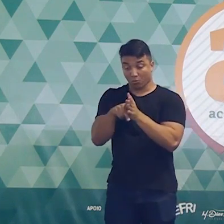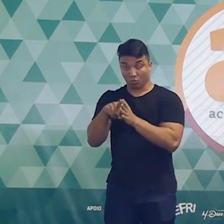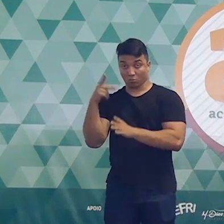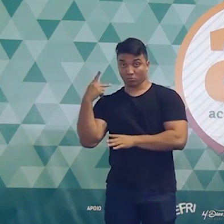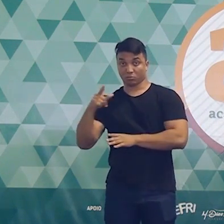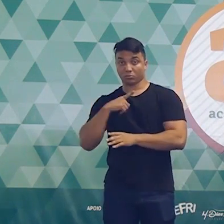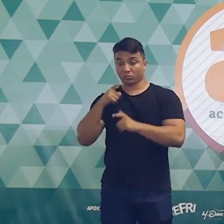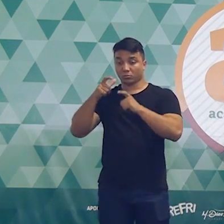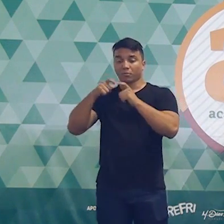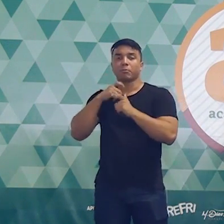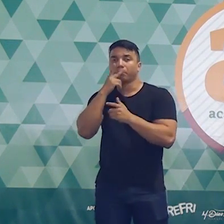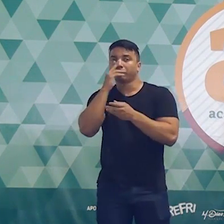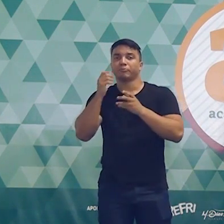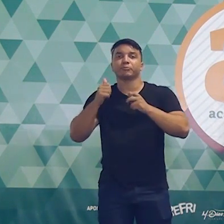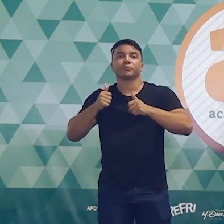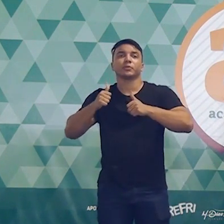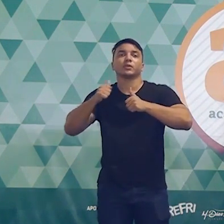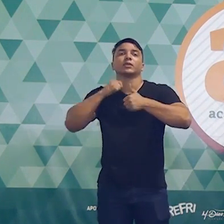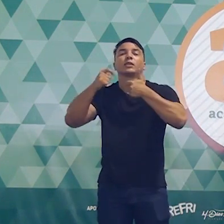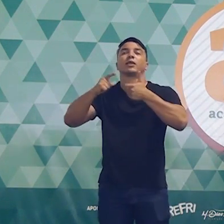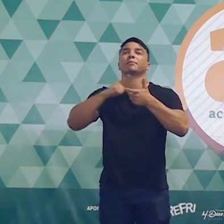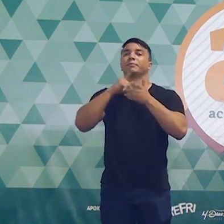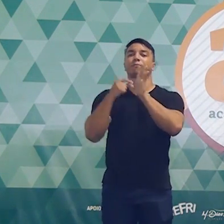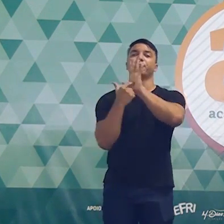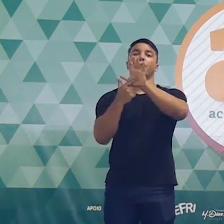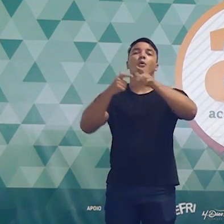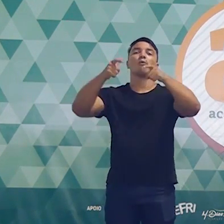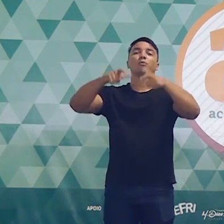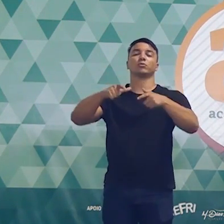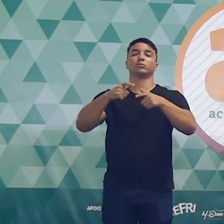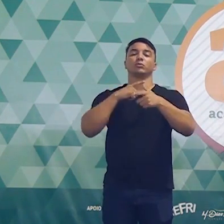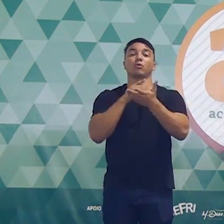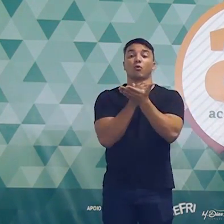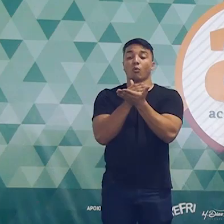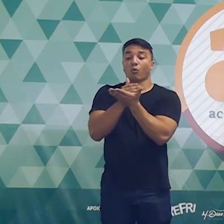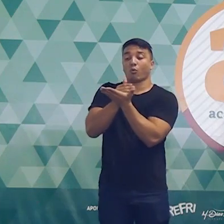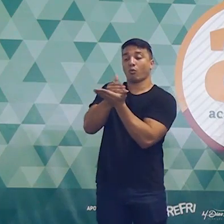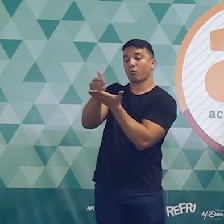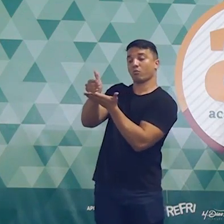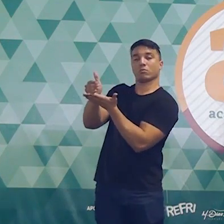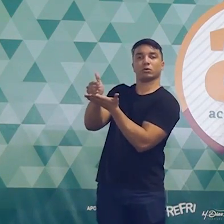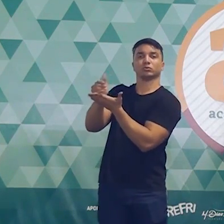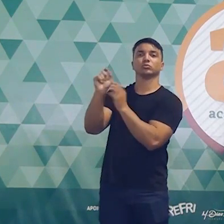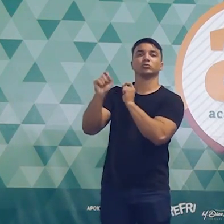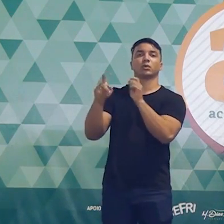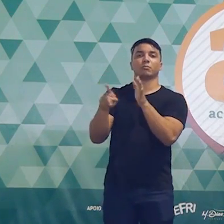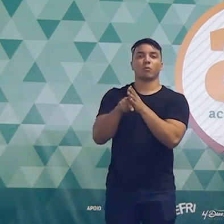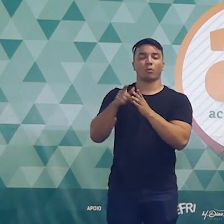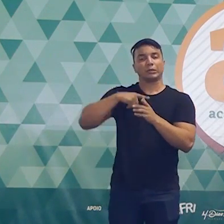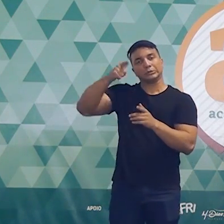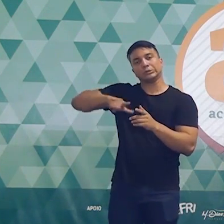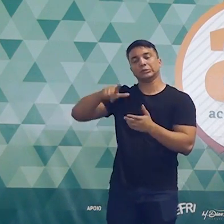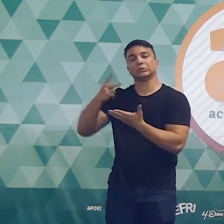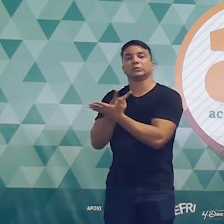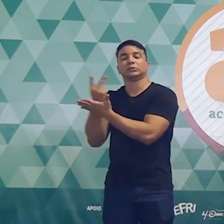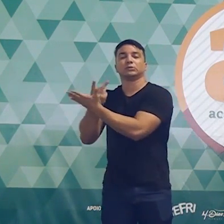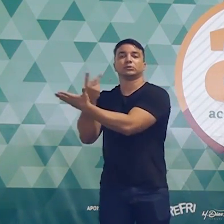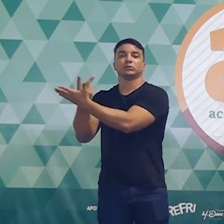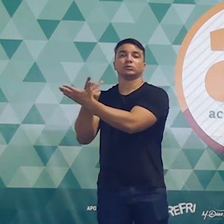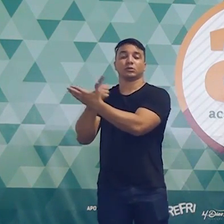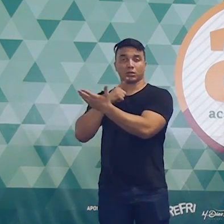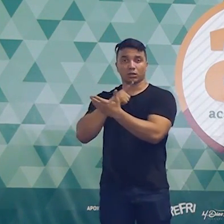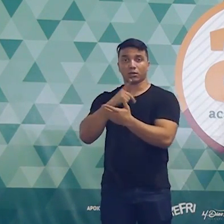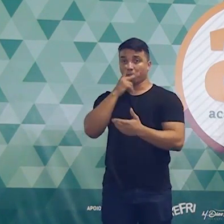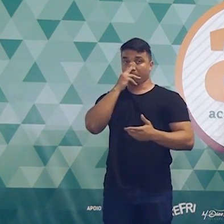se notabiliza, o problema tal se destaca, o problema tal emerge como uma pauta extremamente recorrente, o problema